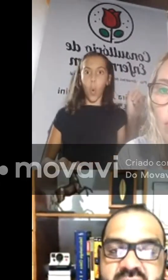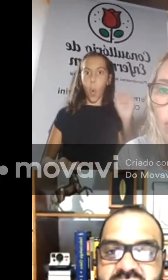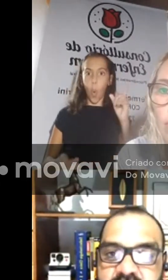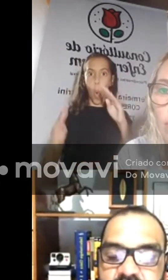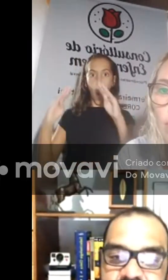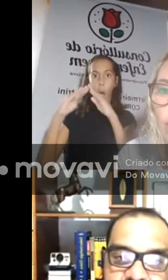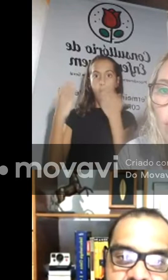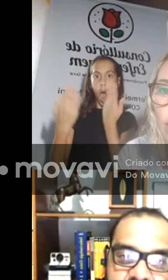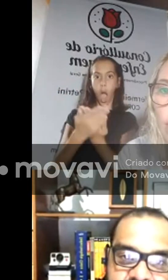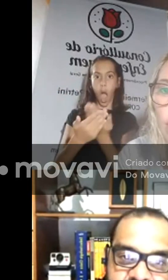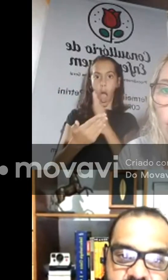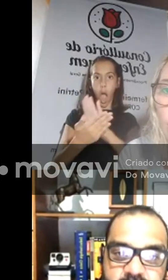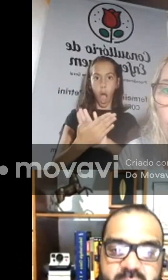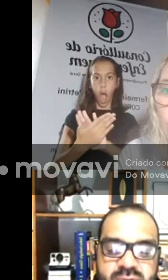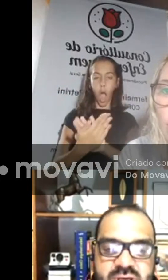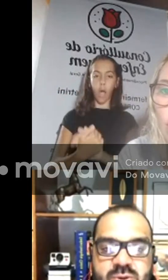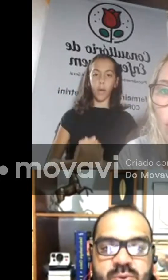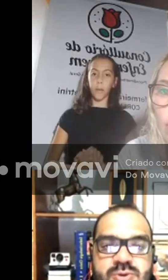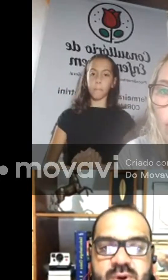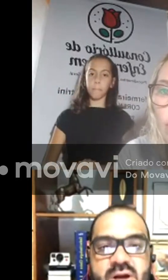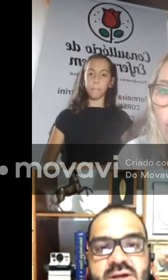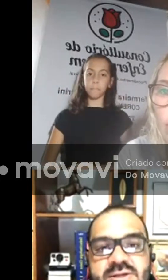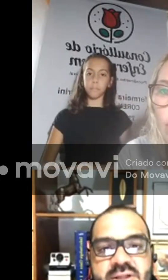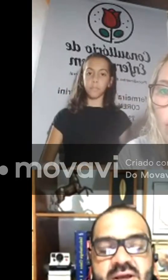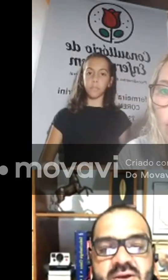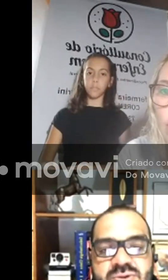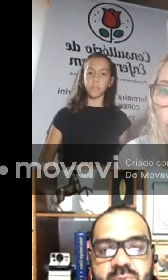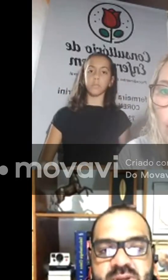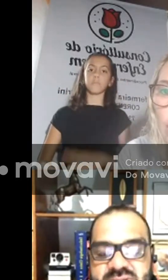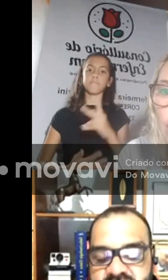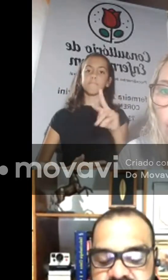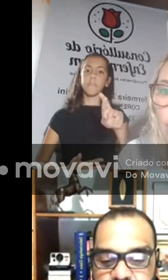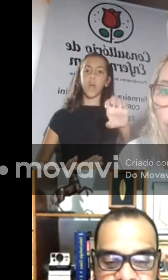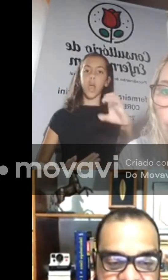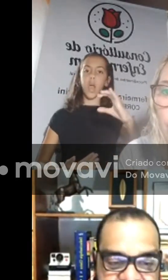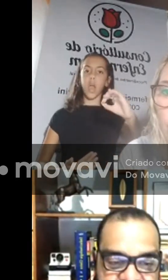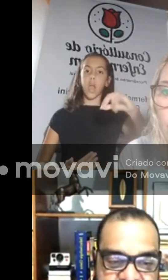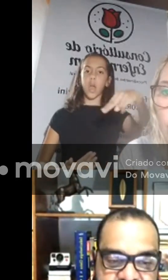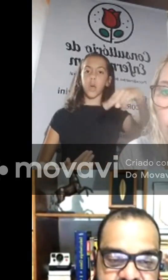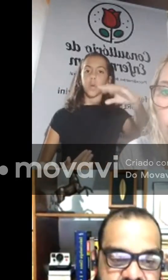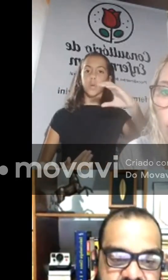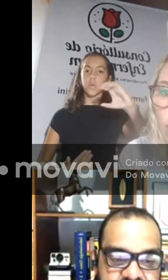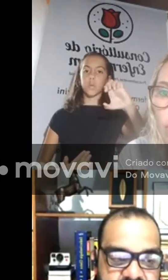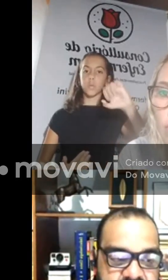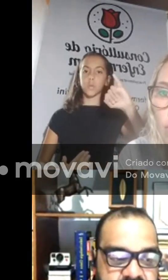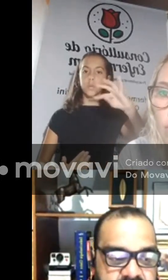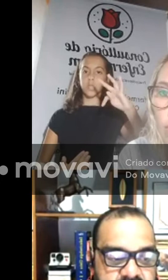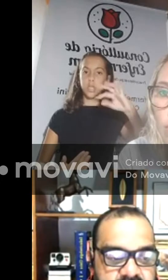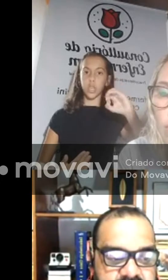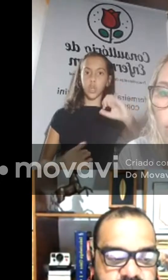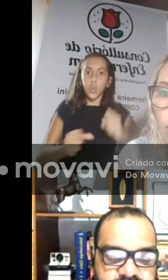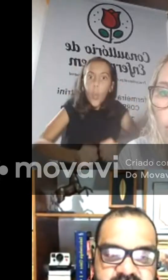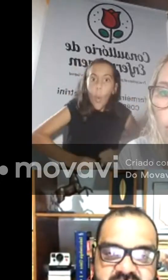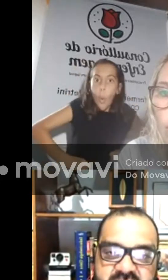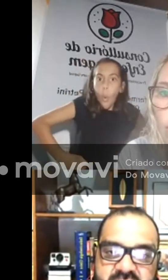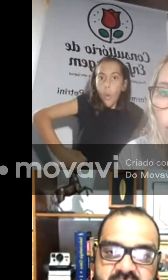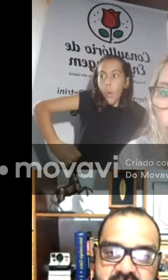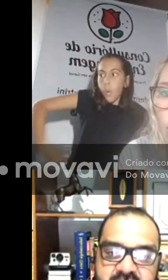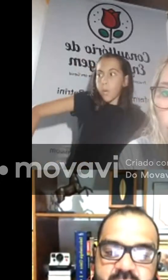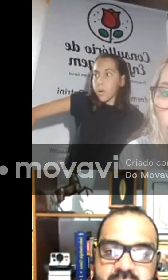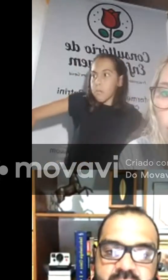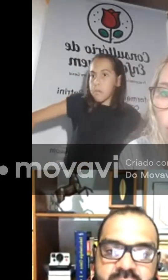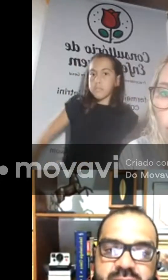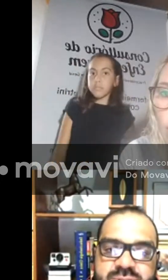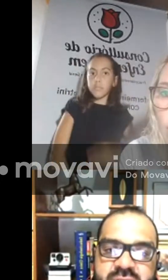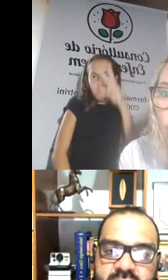essa questão aí, a gente tem um preconceito muito grande, né? Eu tenho pacientes que são obesos e as pessoas